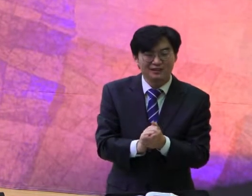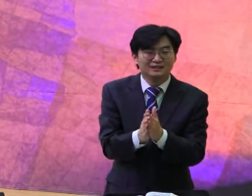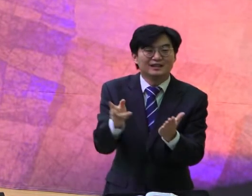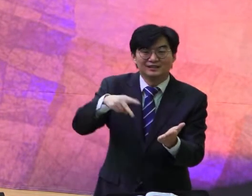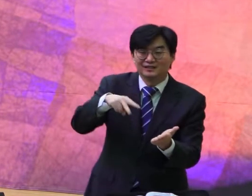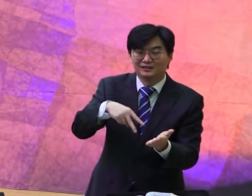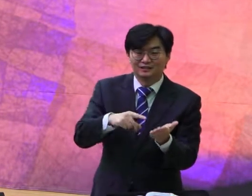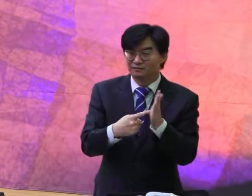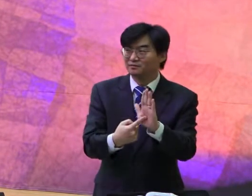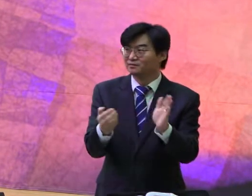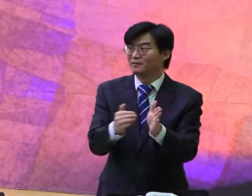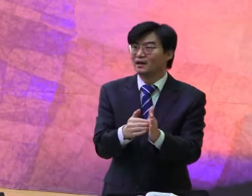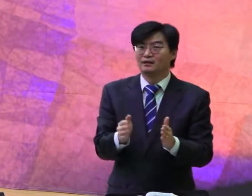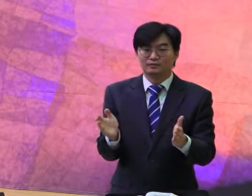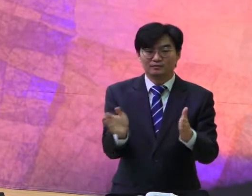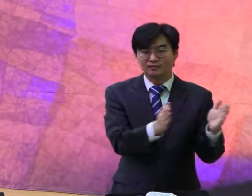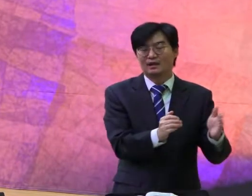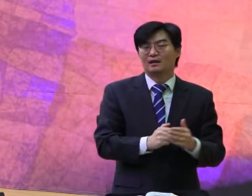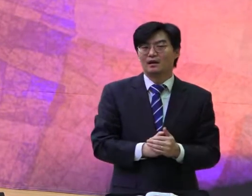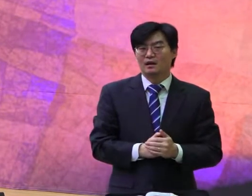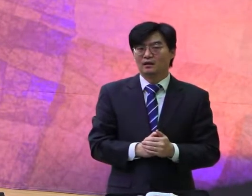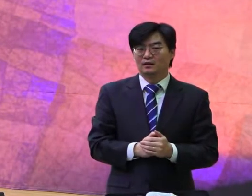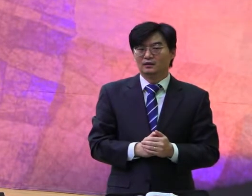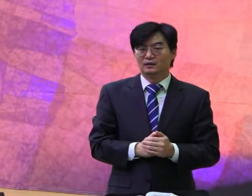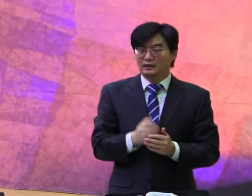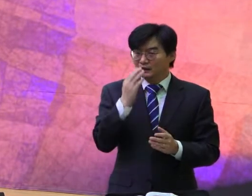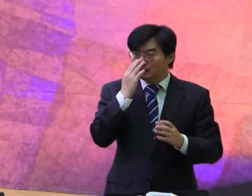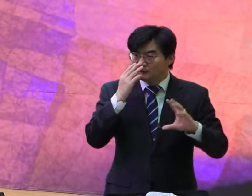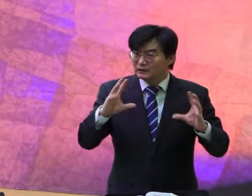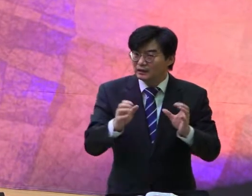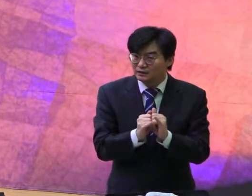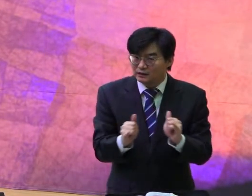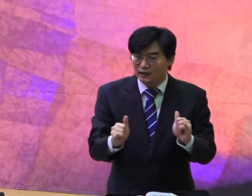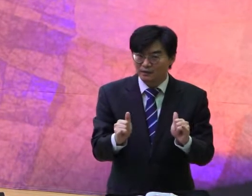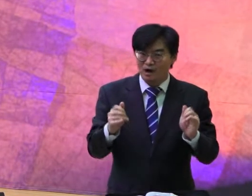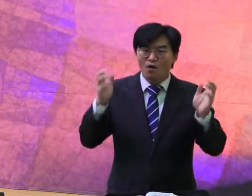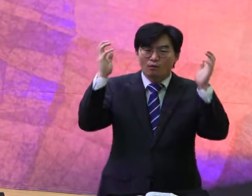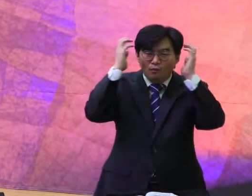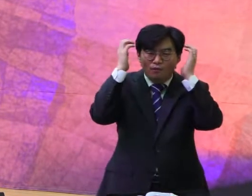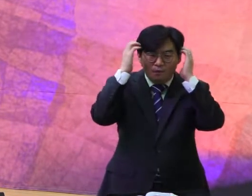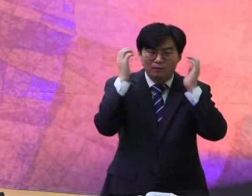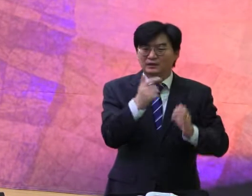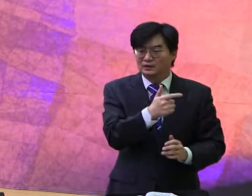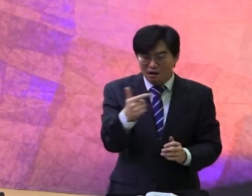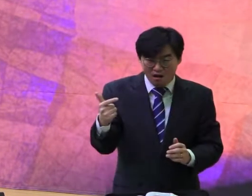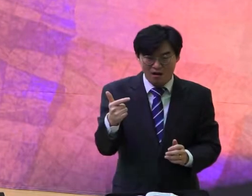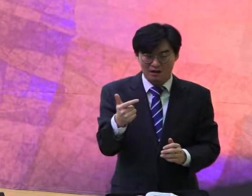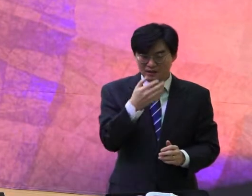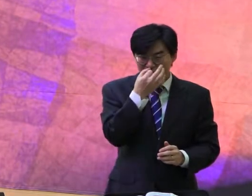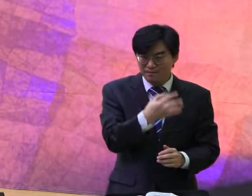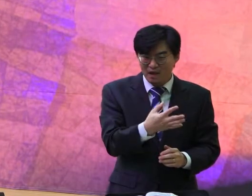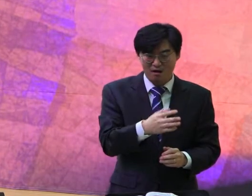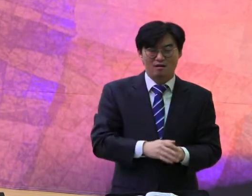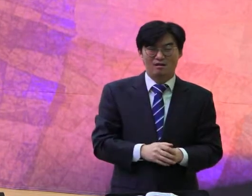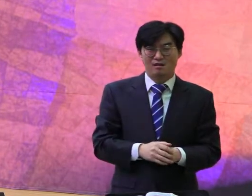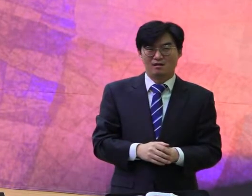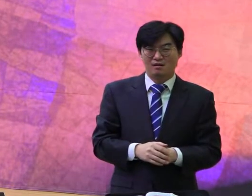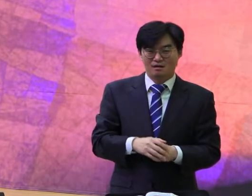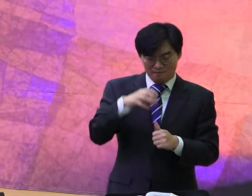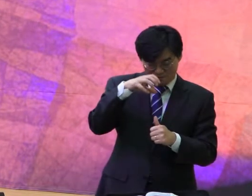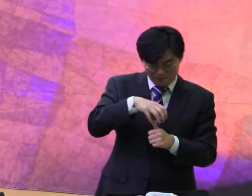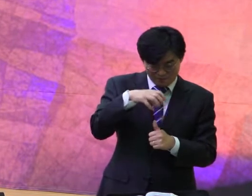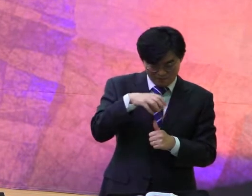신앙이라고 하는 것은 이때 당시 이스라엘 백성들이 바벨론에서 고통 속에 하나님을 또 떠난 우상을 섬기는 그 고통 속에 있었을 때에 그것이